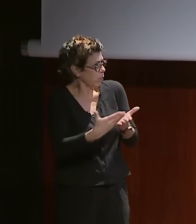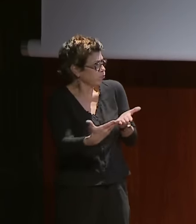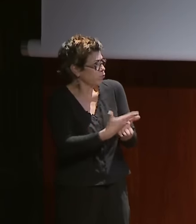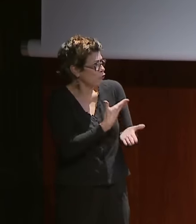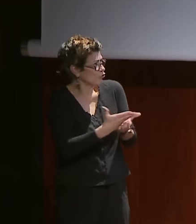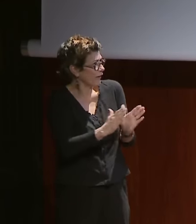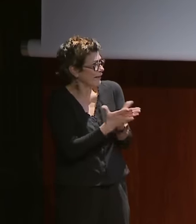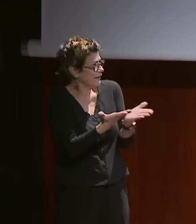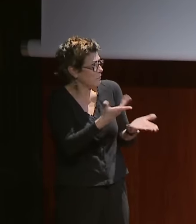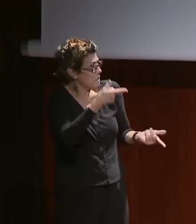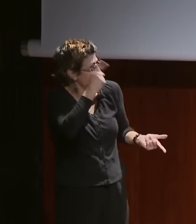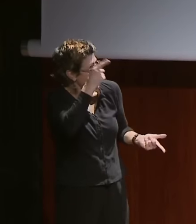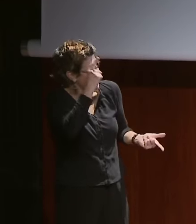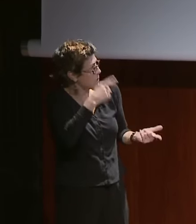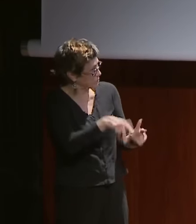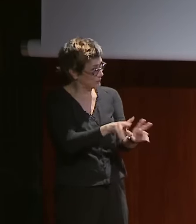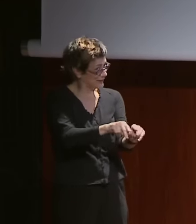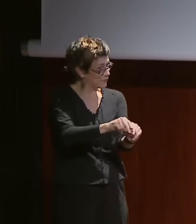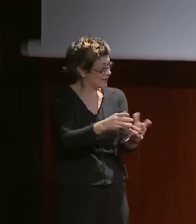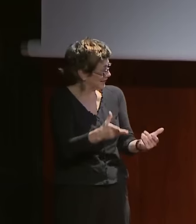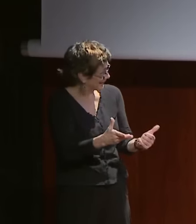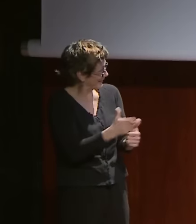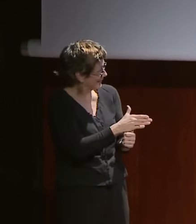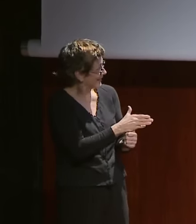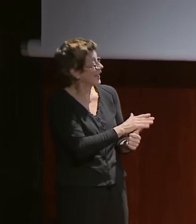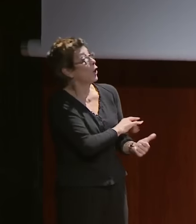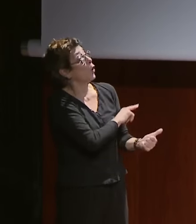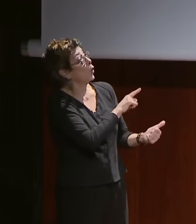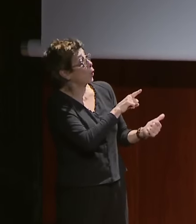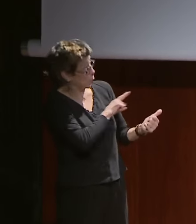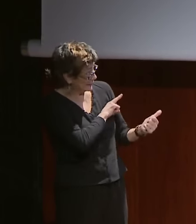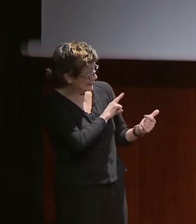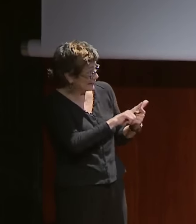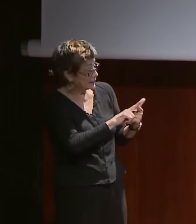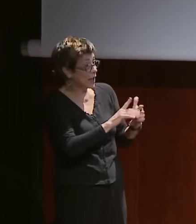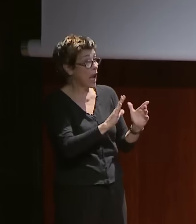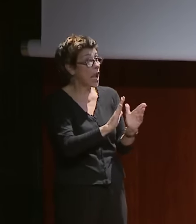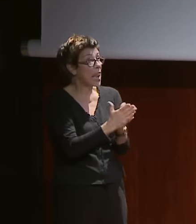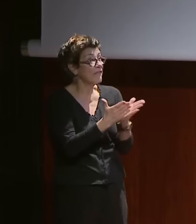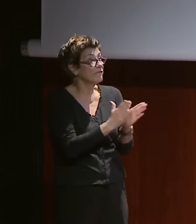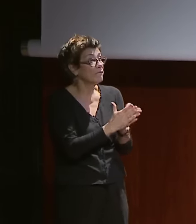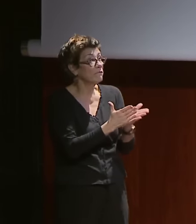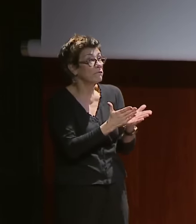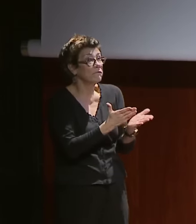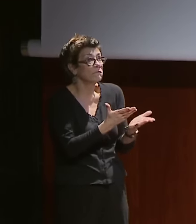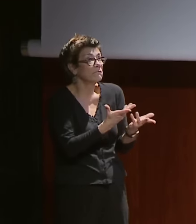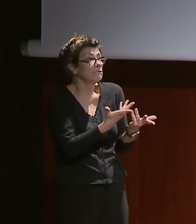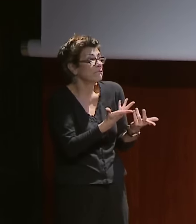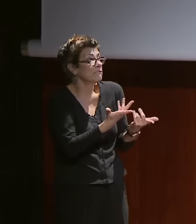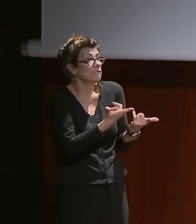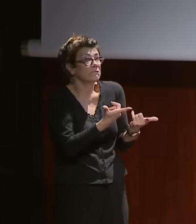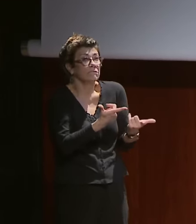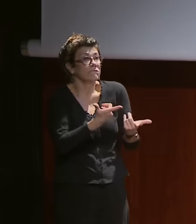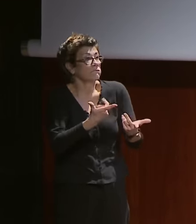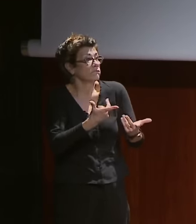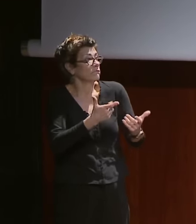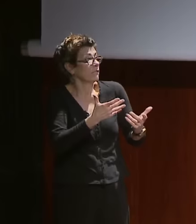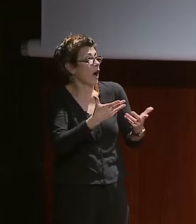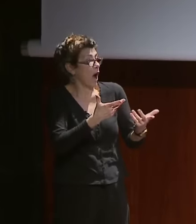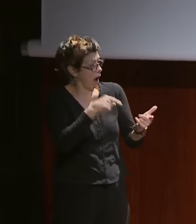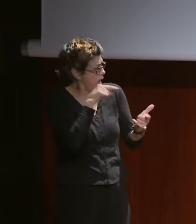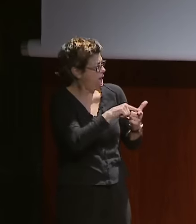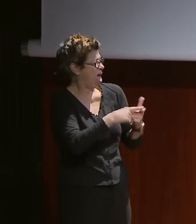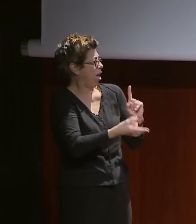pouvez l'expliquer pour le public ? Et puis, que permet un livre qu'un autre moyen de communication ne permet